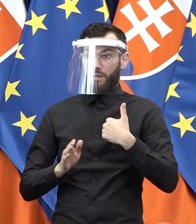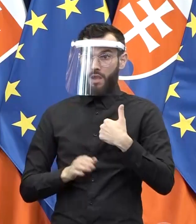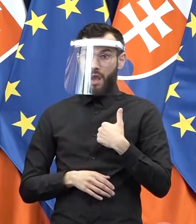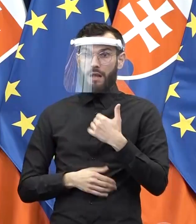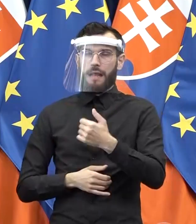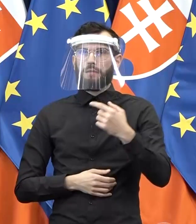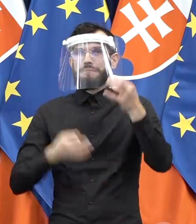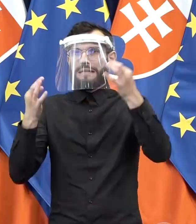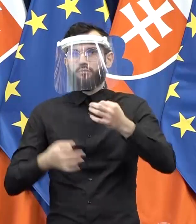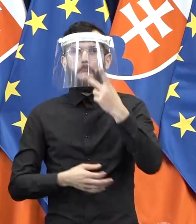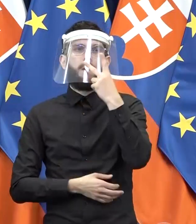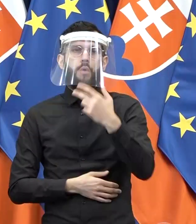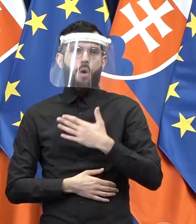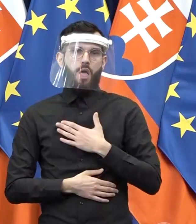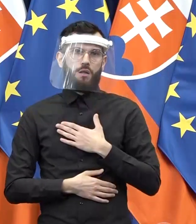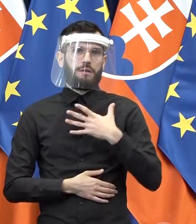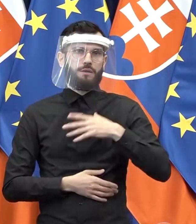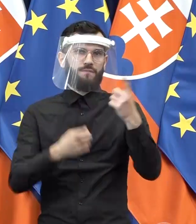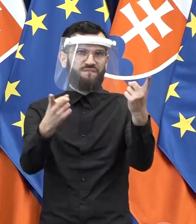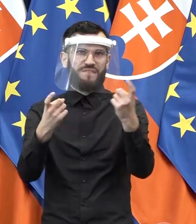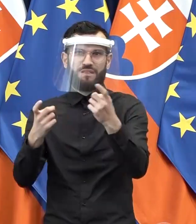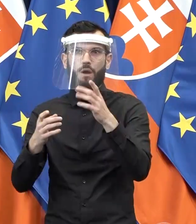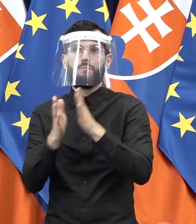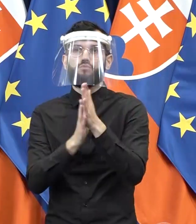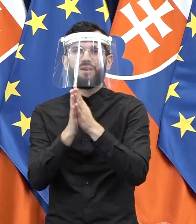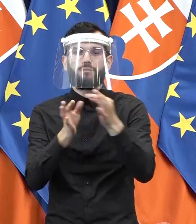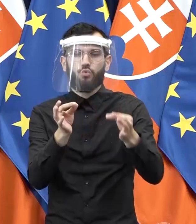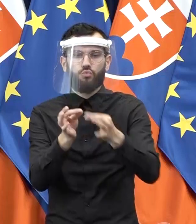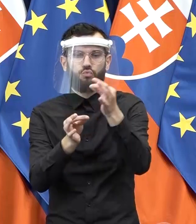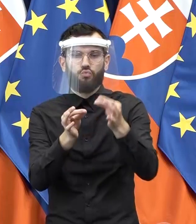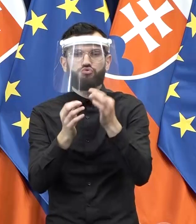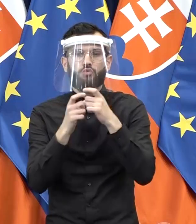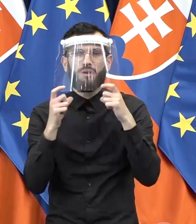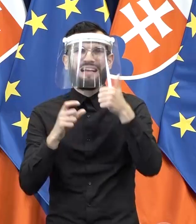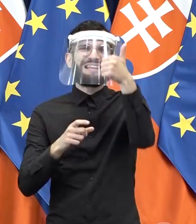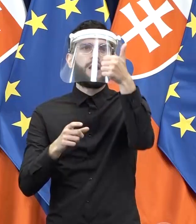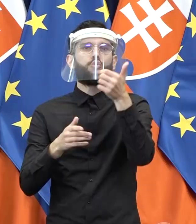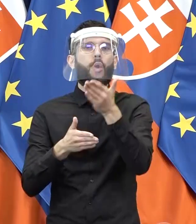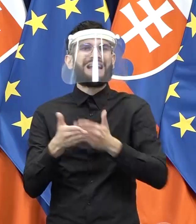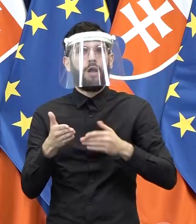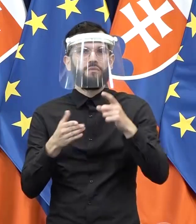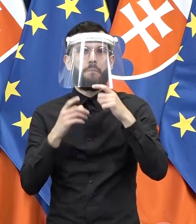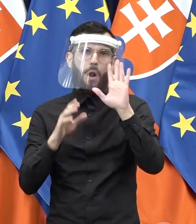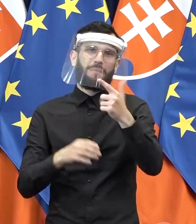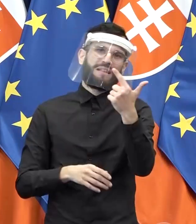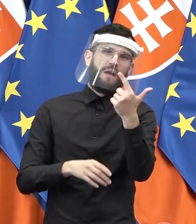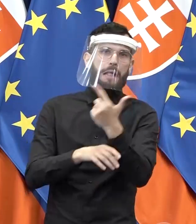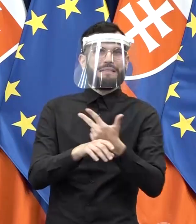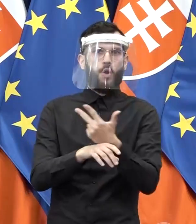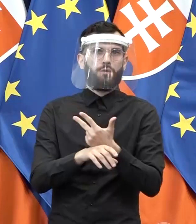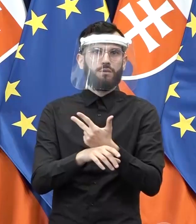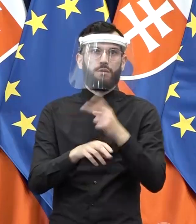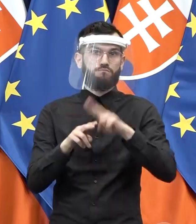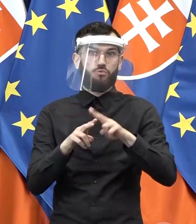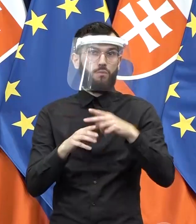môjho laického pohľadu som chcel ľudí vyzvať ušite si rúška. Tie jednorázové rúška sa majú nosiť 2-3 hodiny, jednoducho